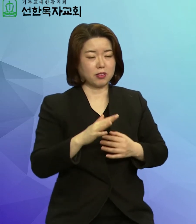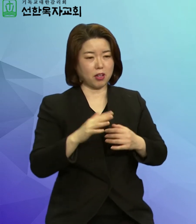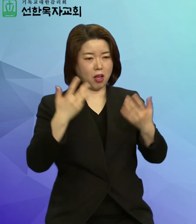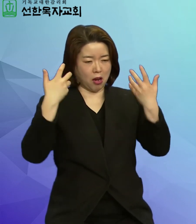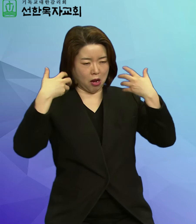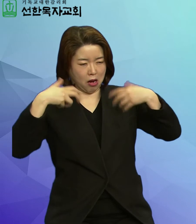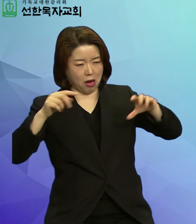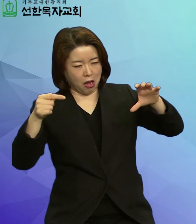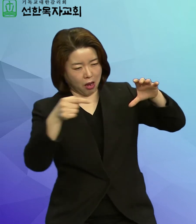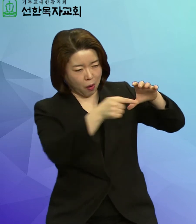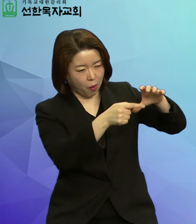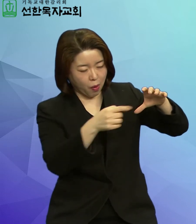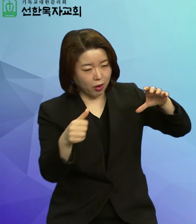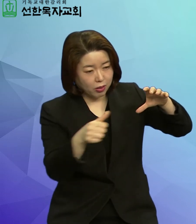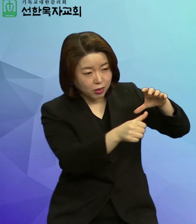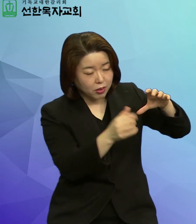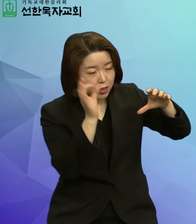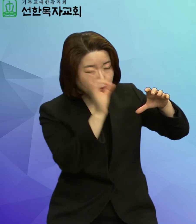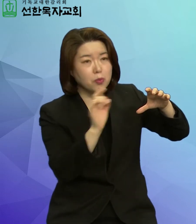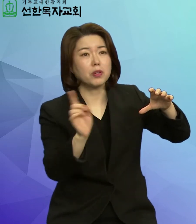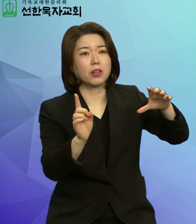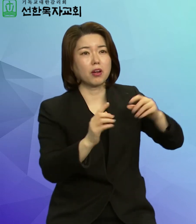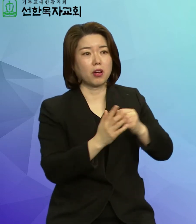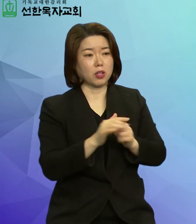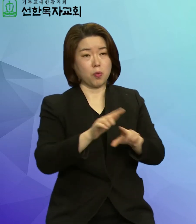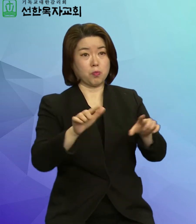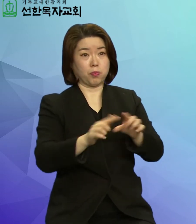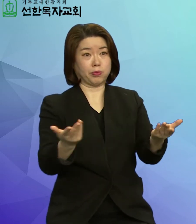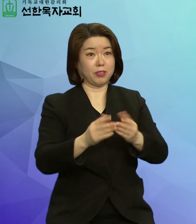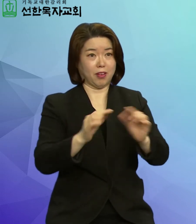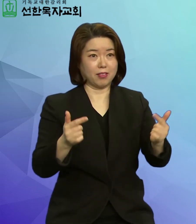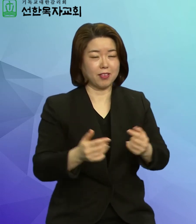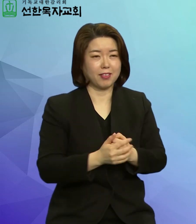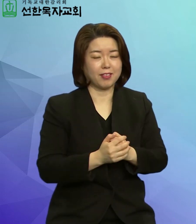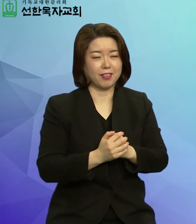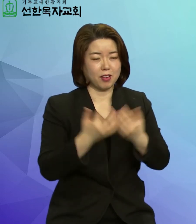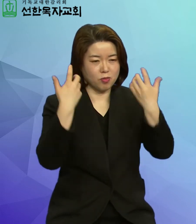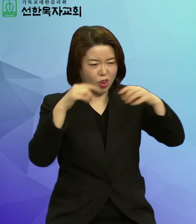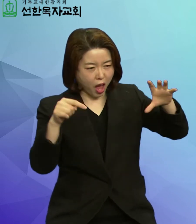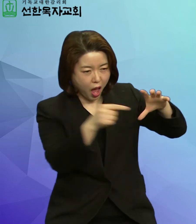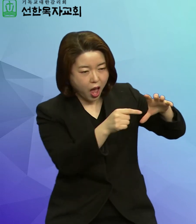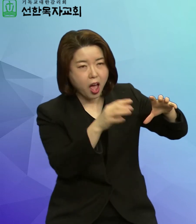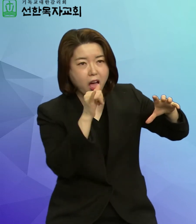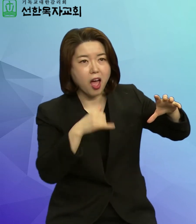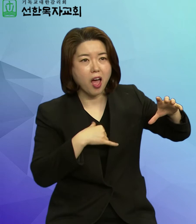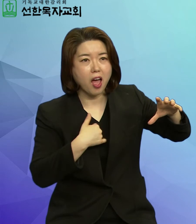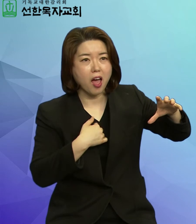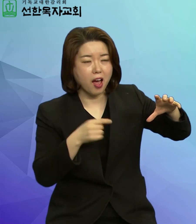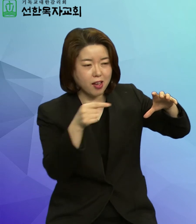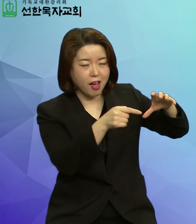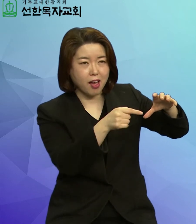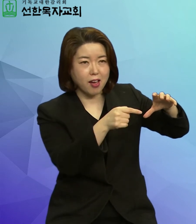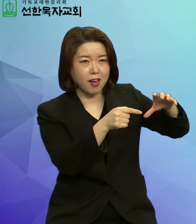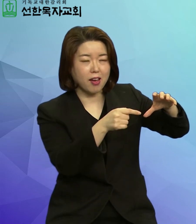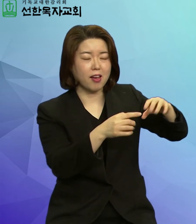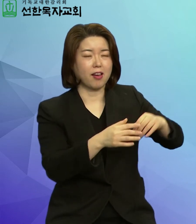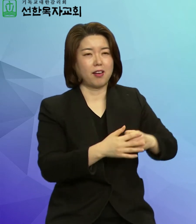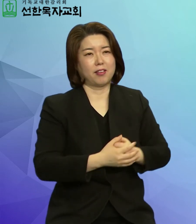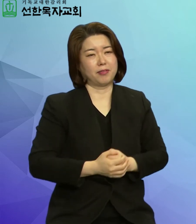근데 호랑이 굴 속에 들어가면 어떨까요? 이거 보통 일이 아니죠. 호랑이 굴 속에 들어.